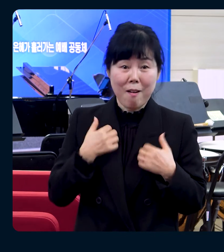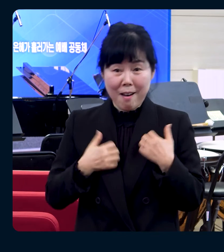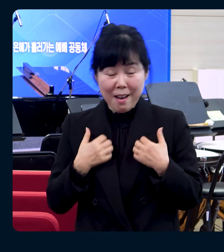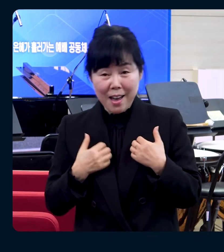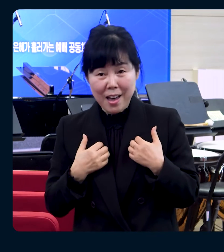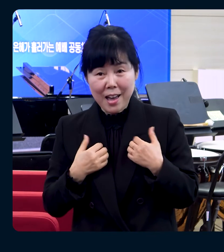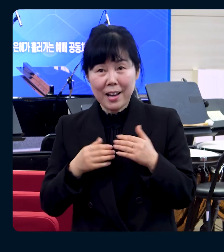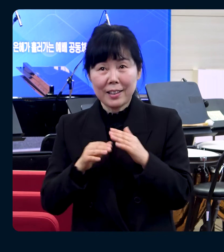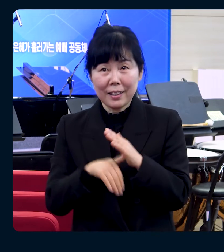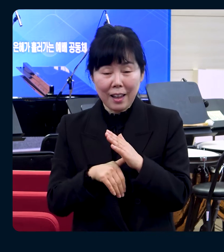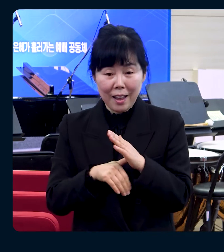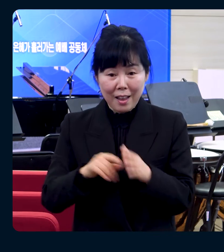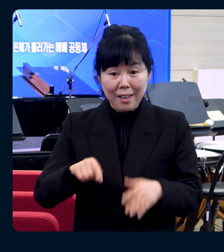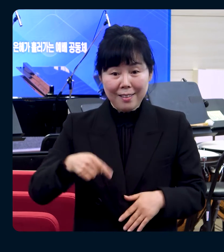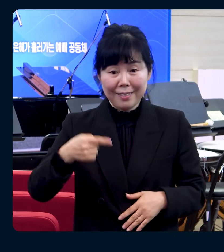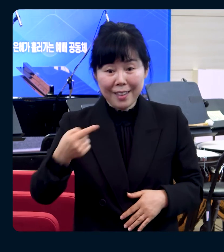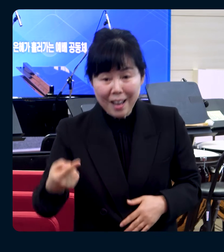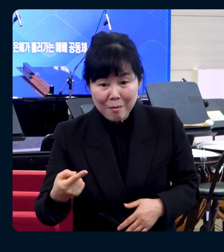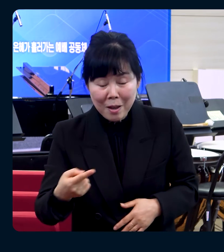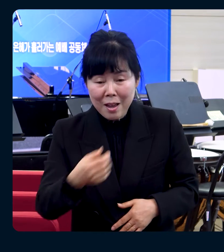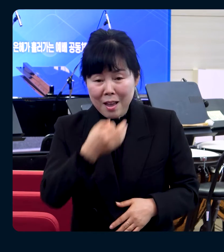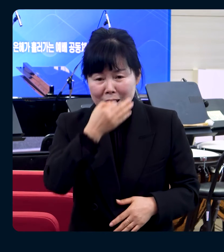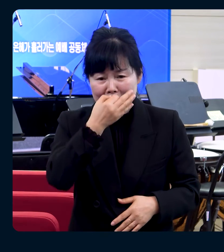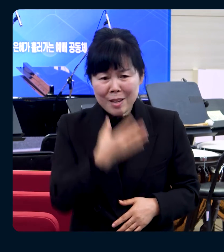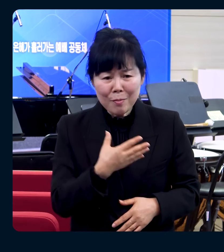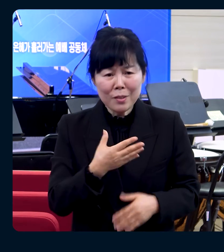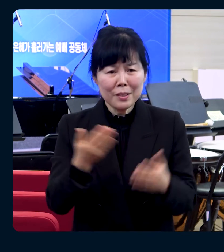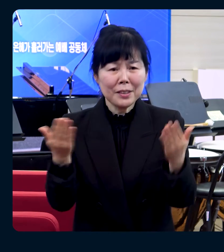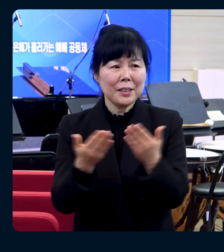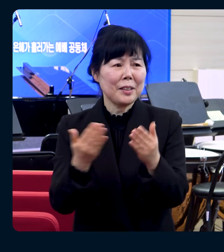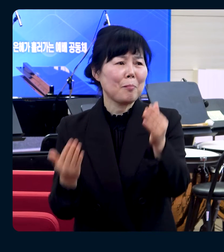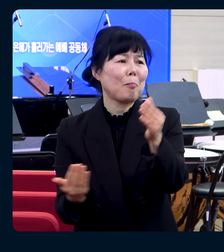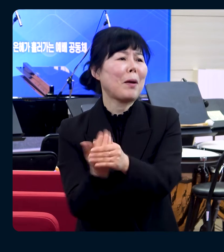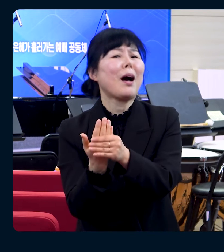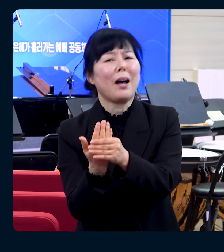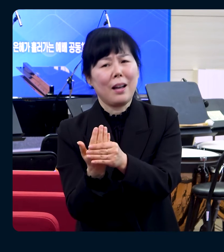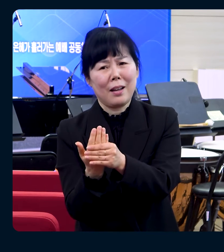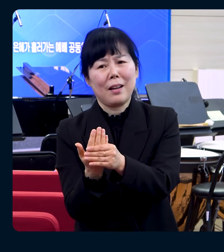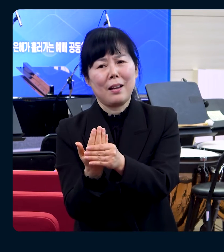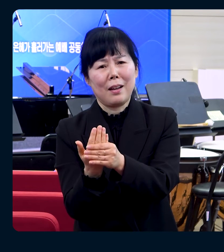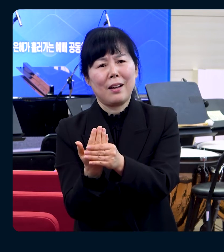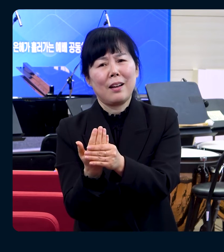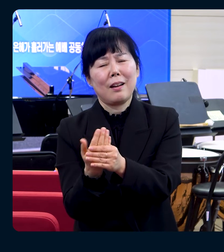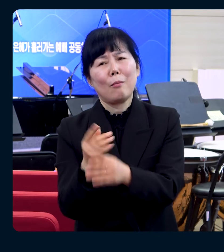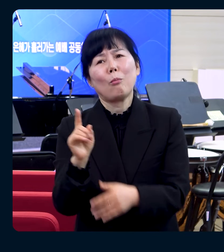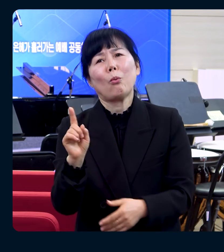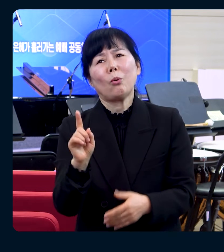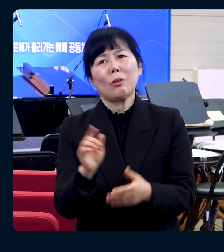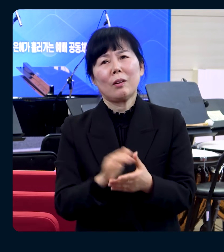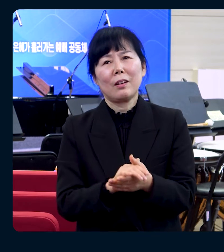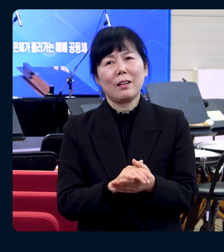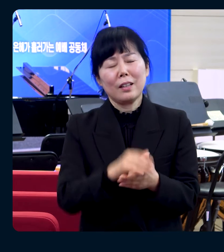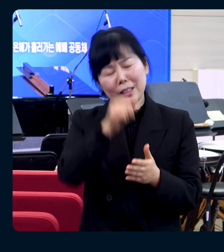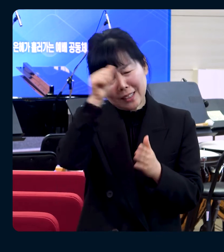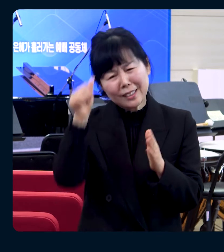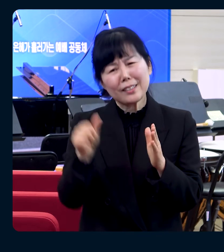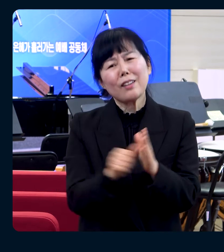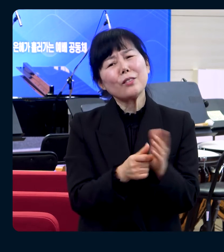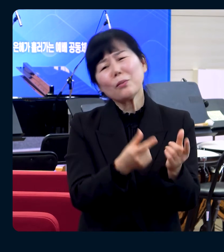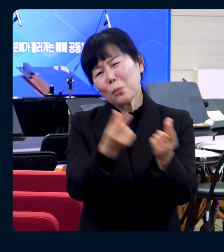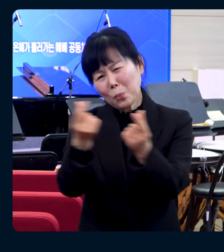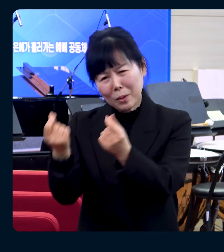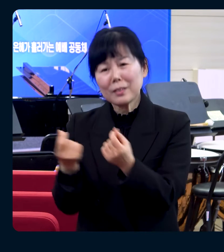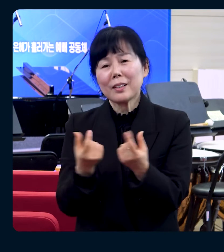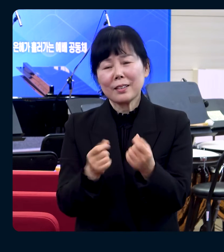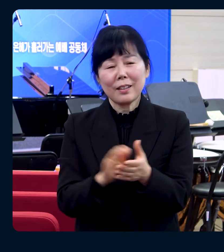순간에 그 이어서 고민스럽고 힘든 그런 이야기가 뒤이어 나오고 있어요.